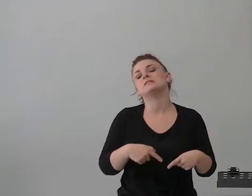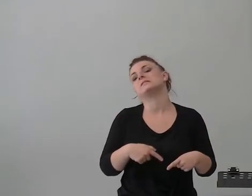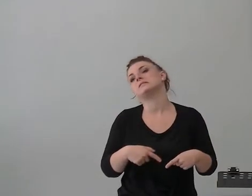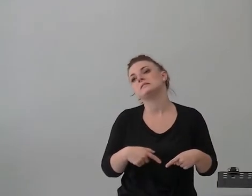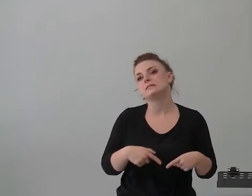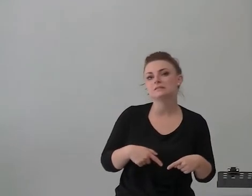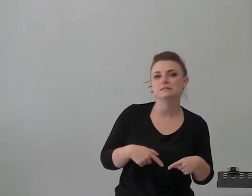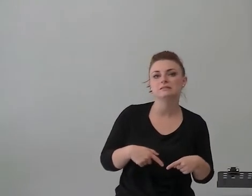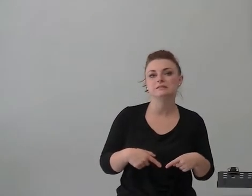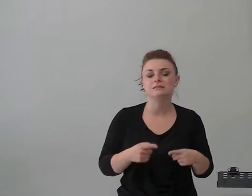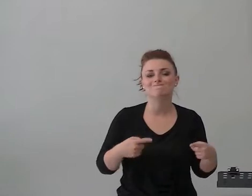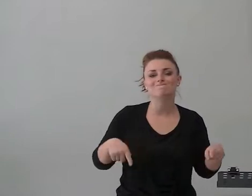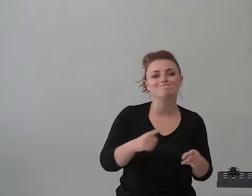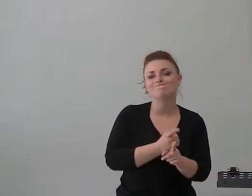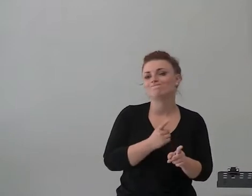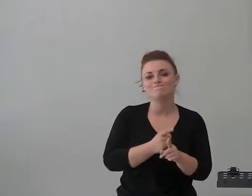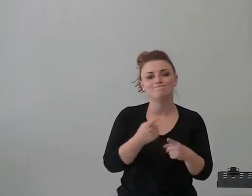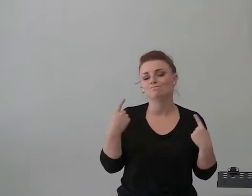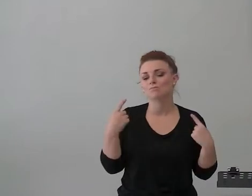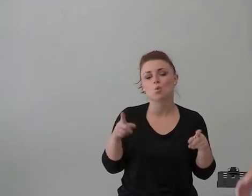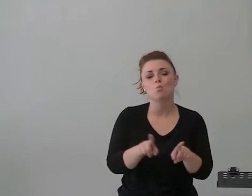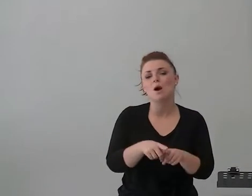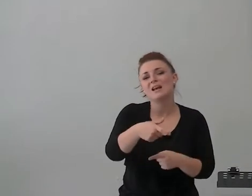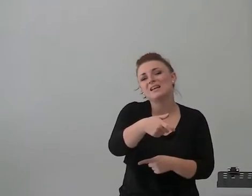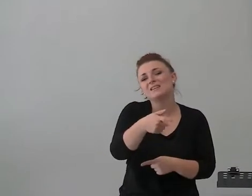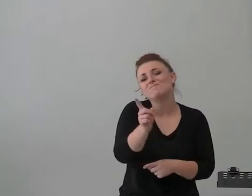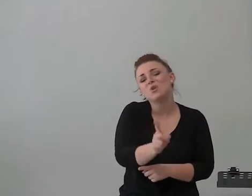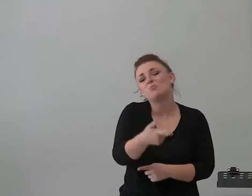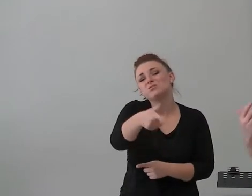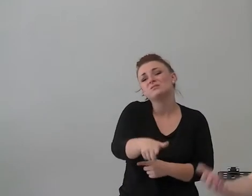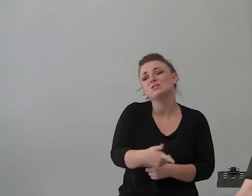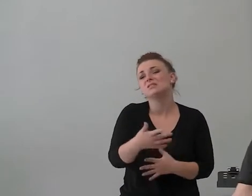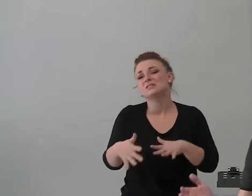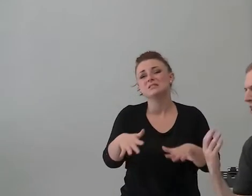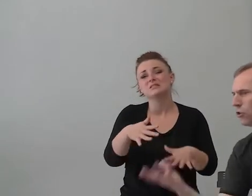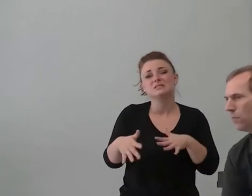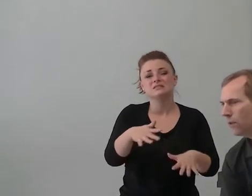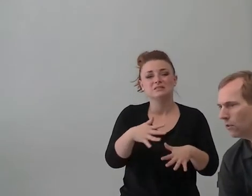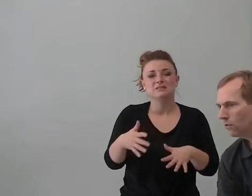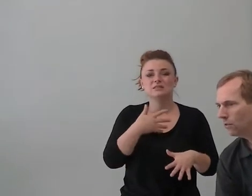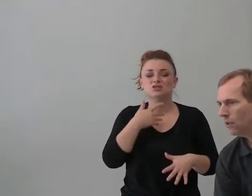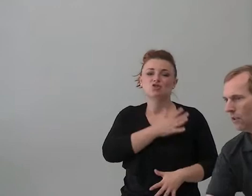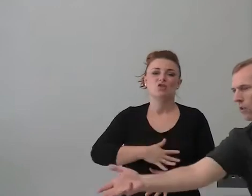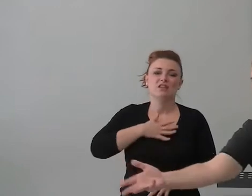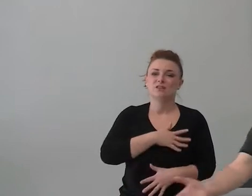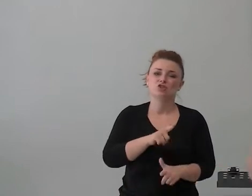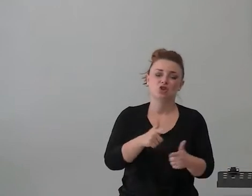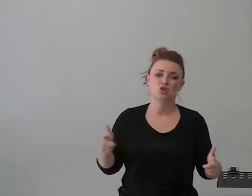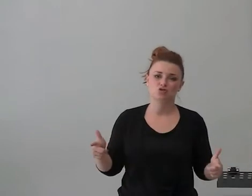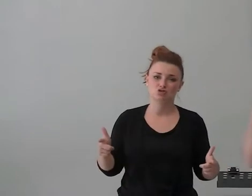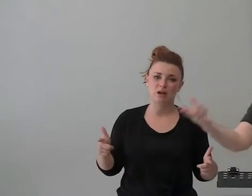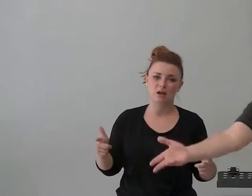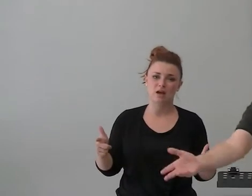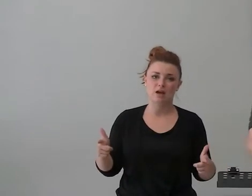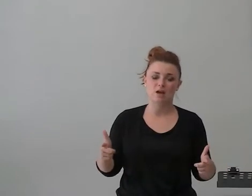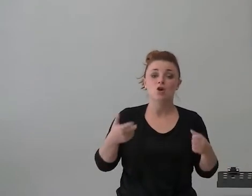Però io vedo lui che è aperto al Vangelo, quindi io vado a lui e dico: ma Riccardo, ma sei stupido? Ma non capisci che io